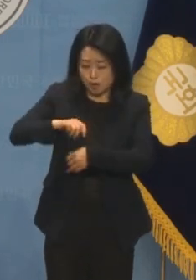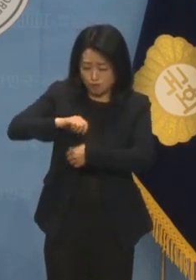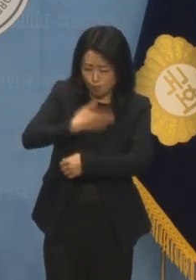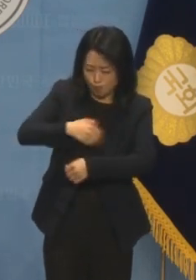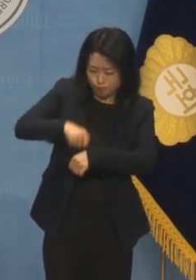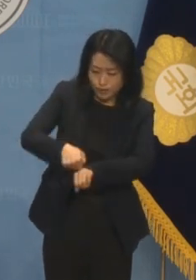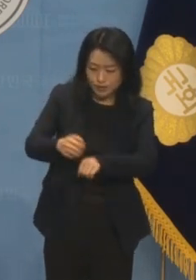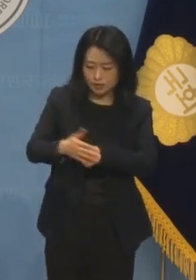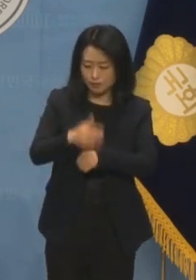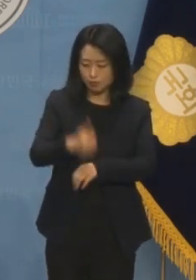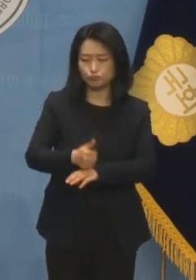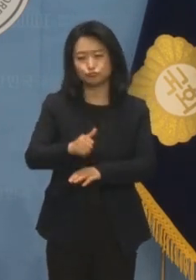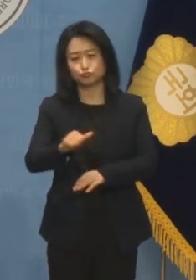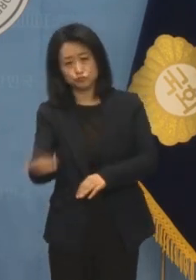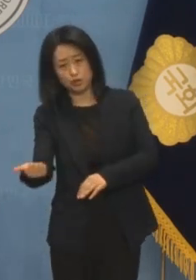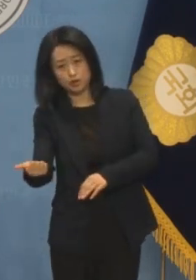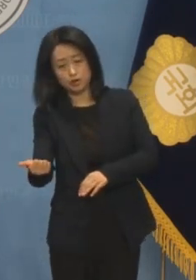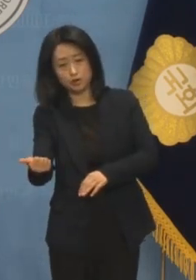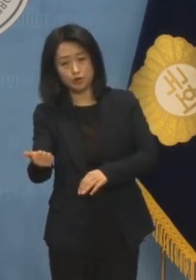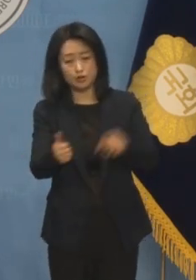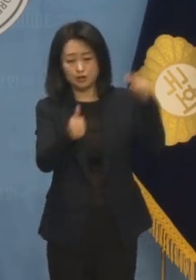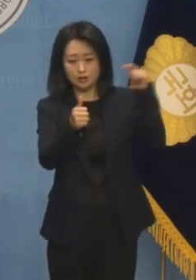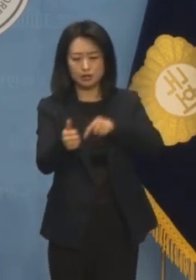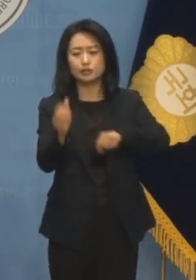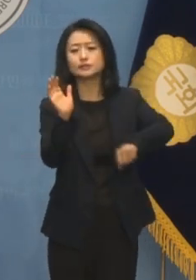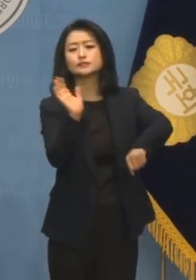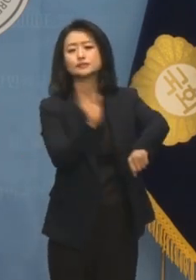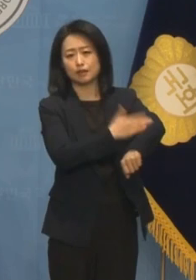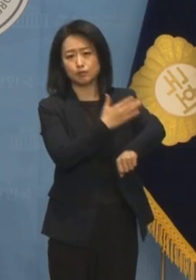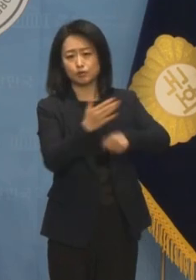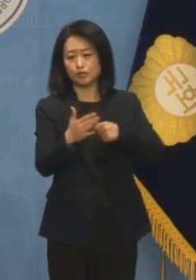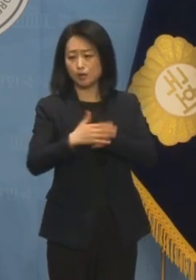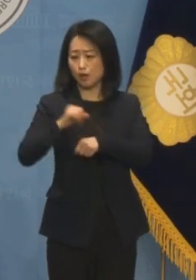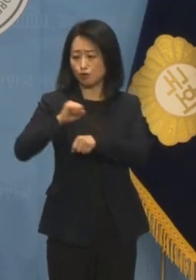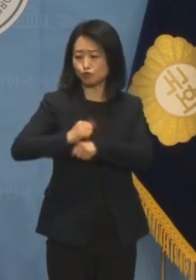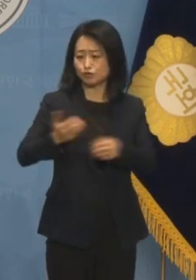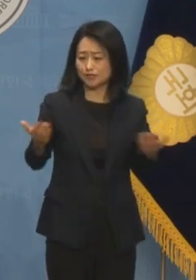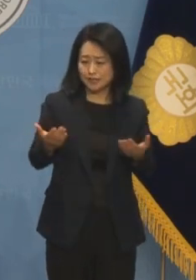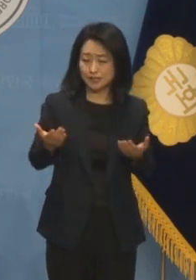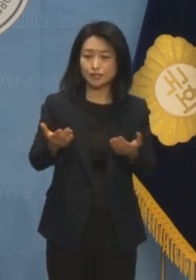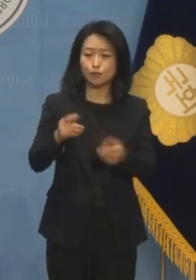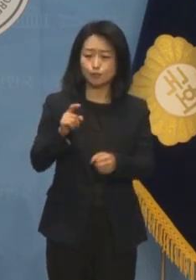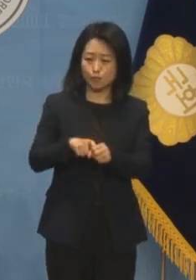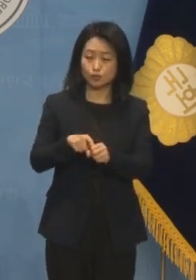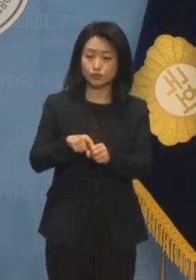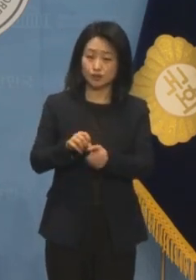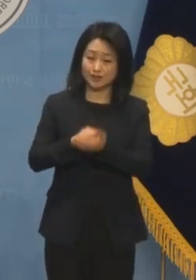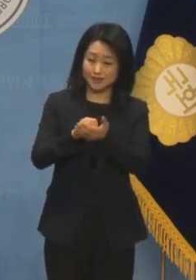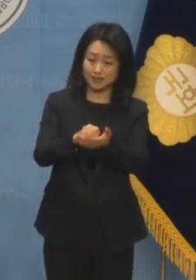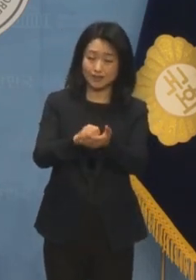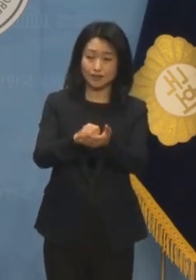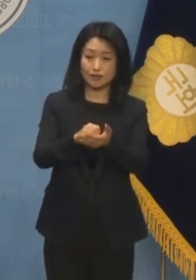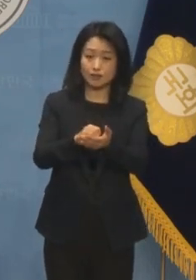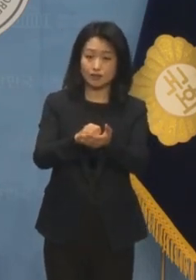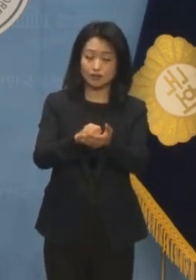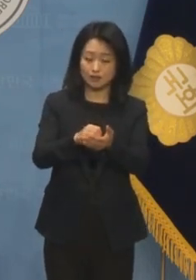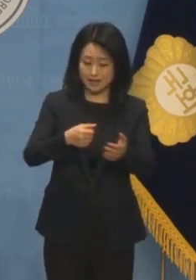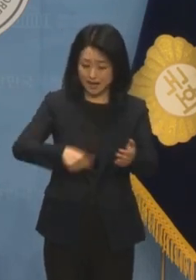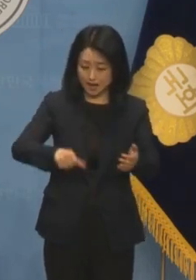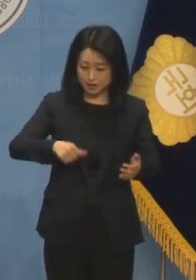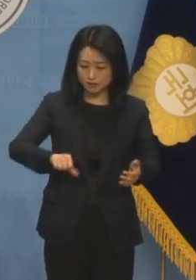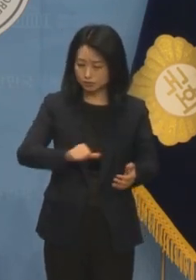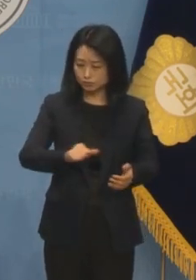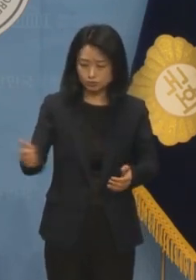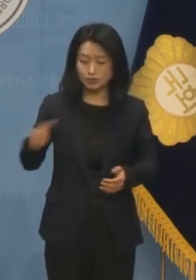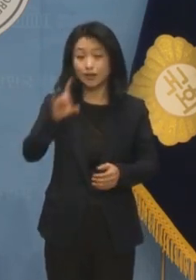못했습니다 무리하고 못된 지시 국방의 의무를 다하기 위해 군 입대한 아들들을 잃는 일은